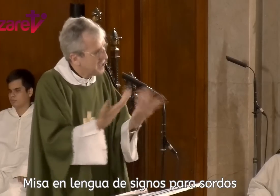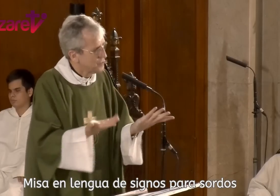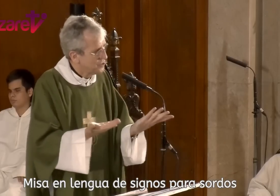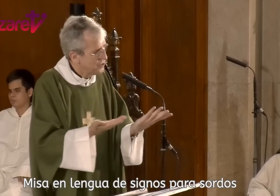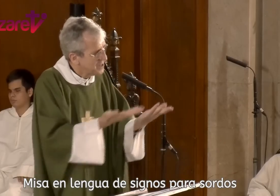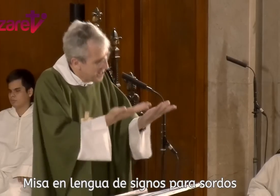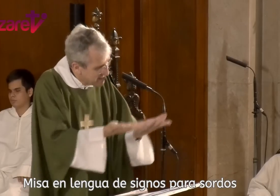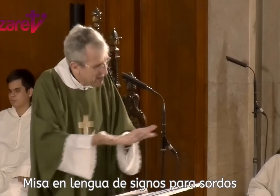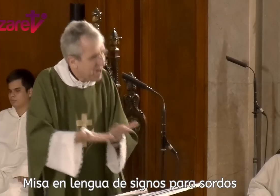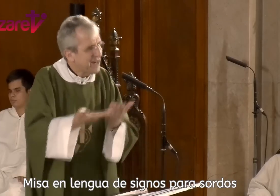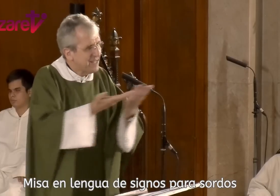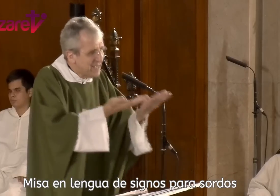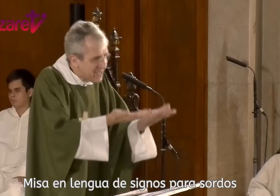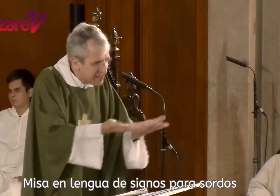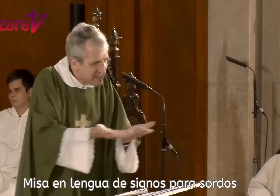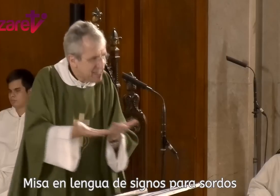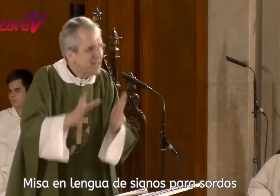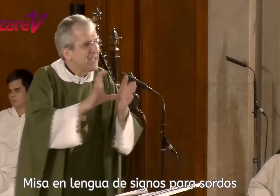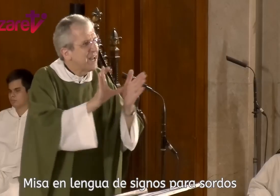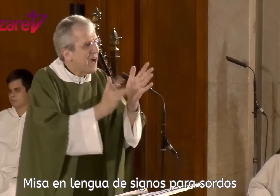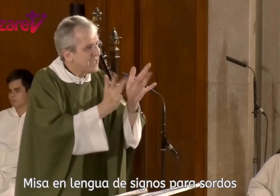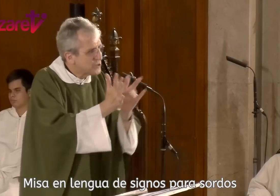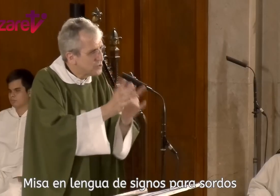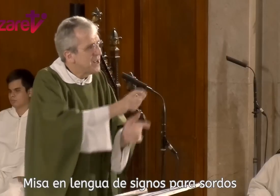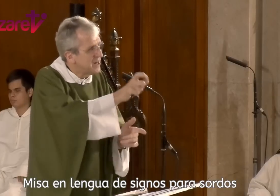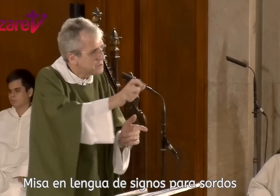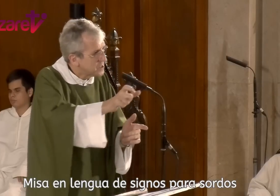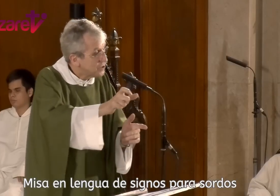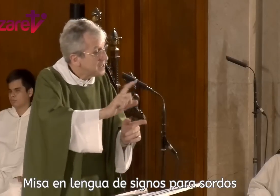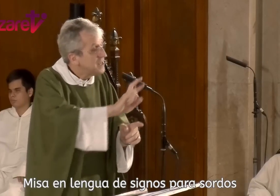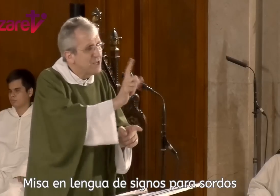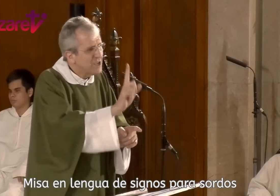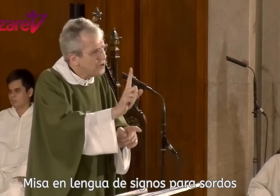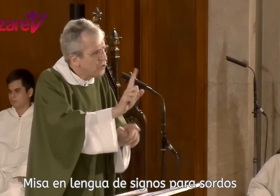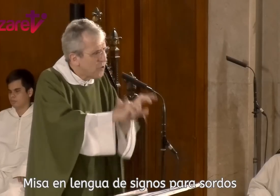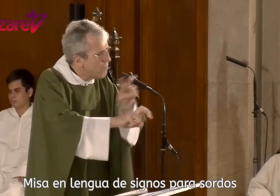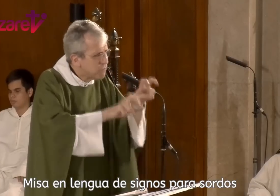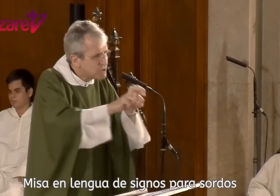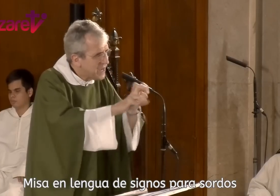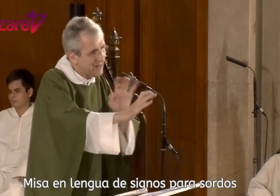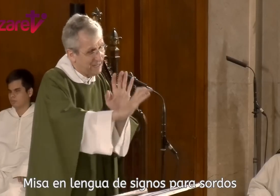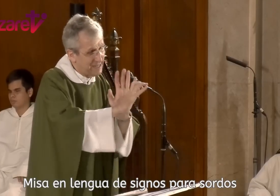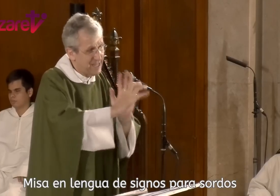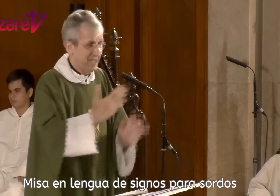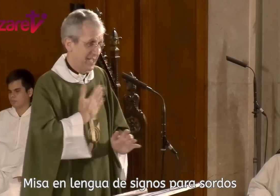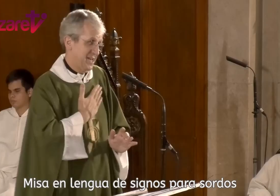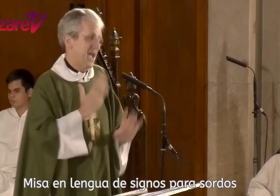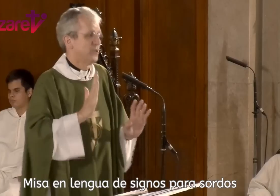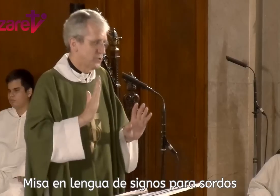necesitaríamos todos, dejar que se acerquen a Jesús las personas y no buscar que se acerquen a